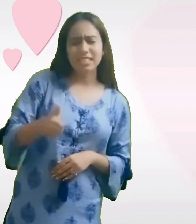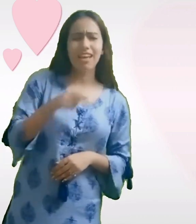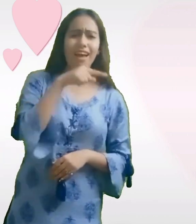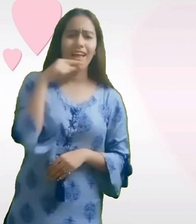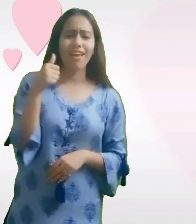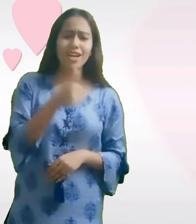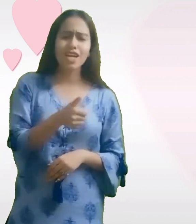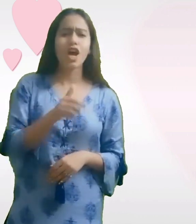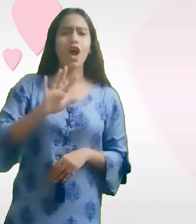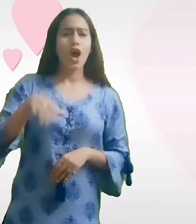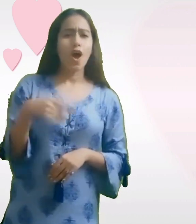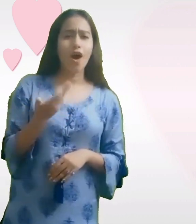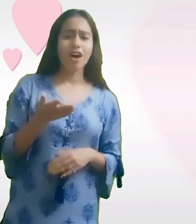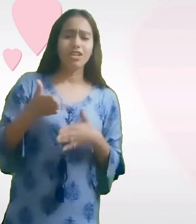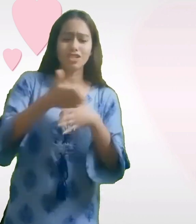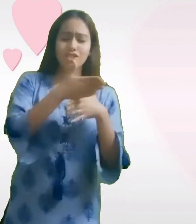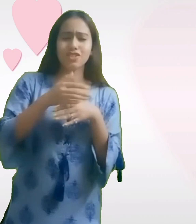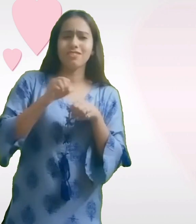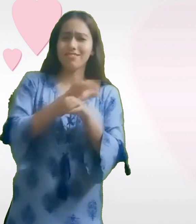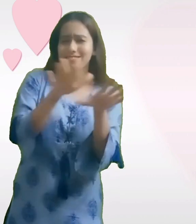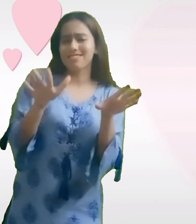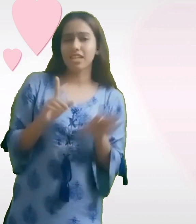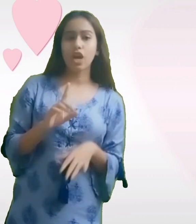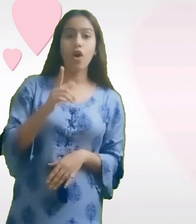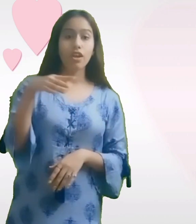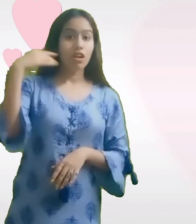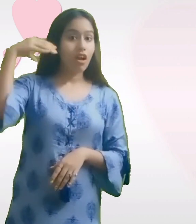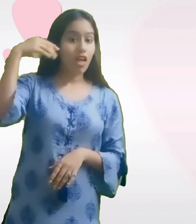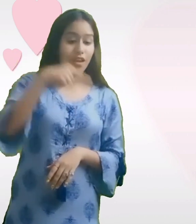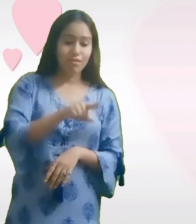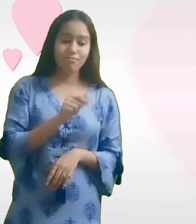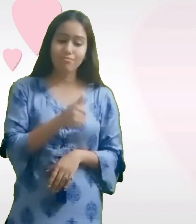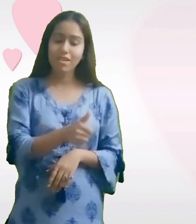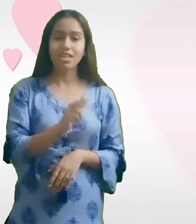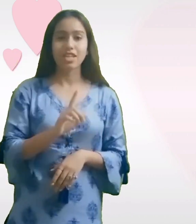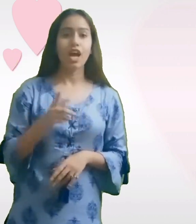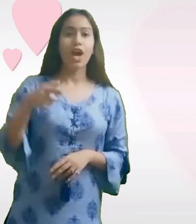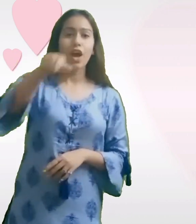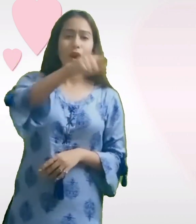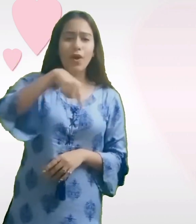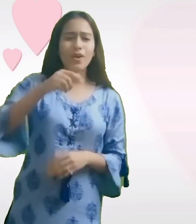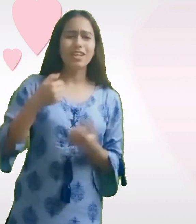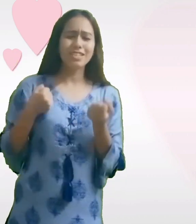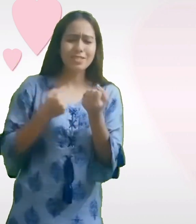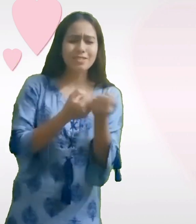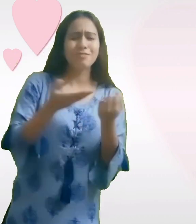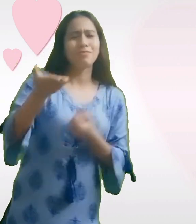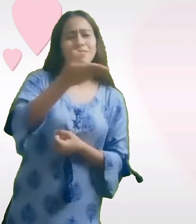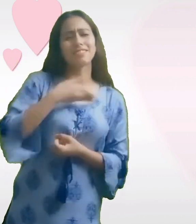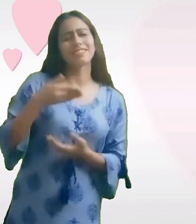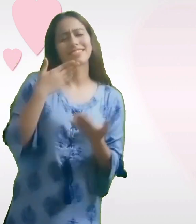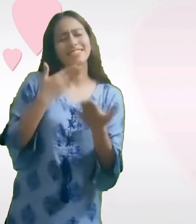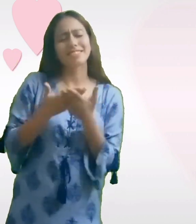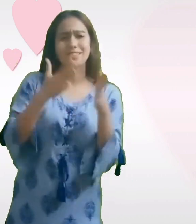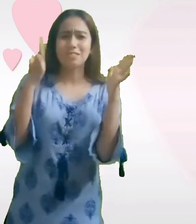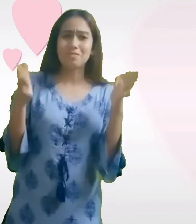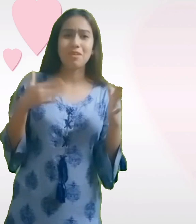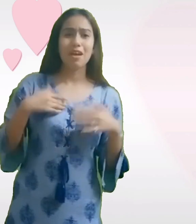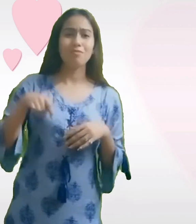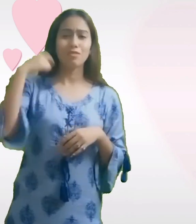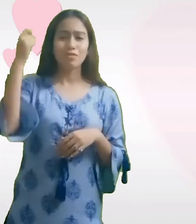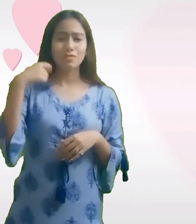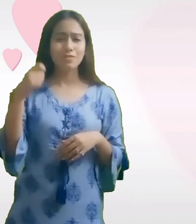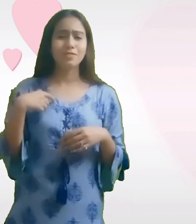और हाँ बेल आइकन दबाना बिल्कुल ना भूलें, क्योंकि आप लोगों की सपोर्ट की वजह से ही मैं मोटिवेट होती हूँ ऐसे ही नई नई वीडियोस बनाने के लिए साइन लैंग्वेज